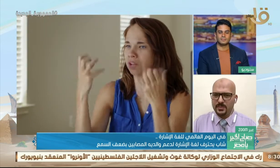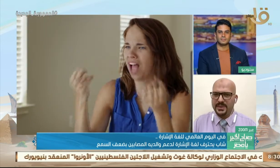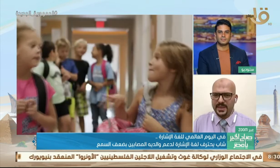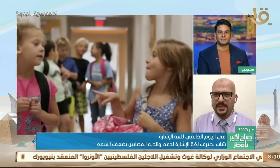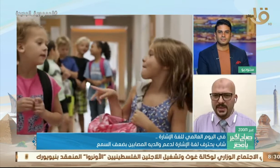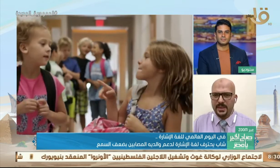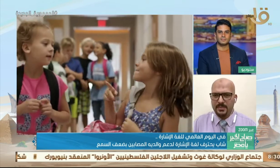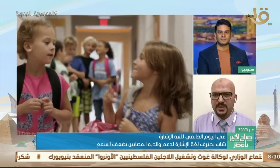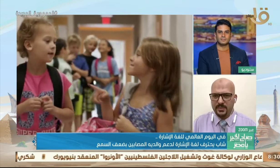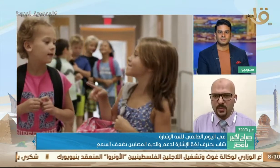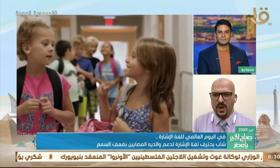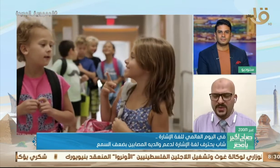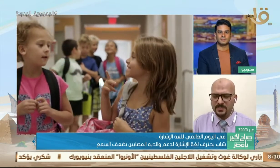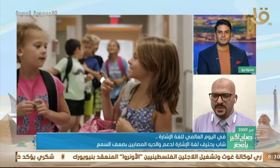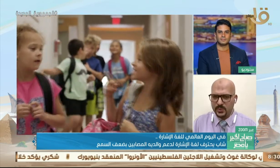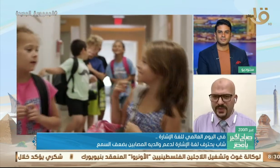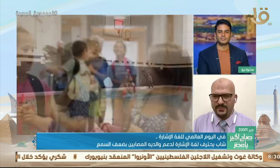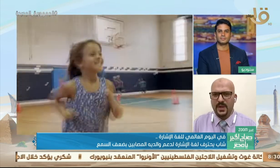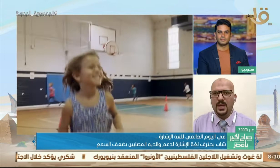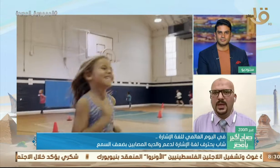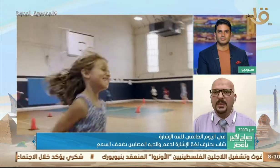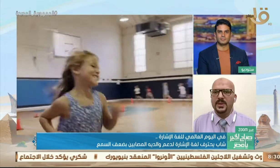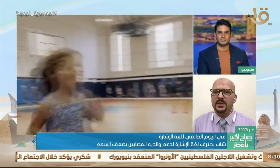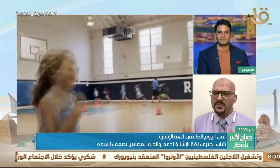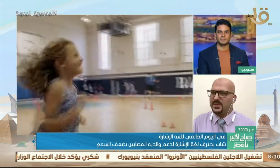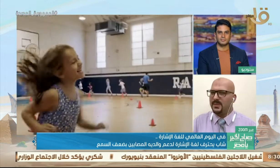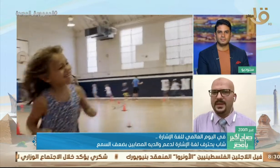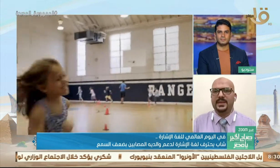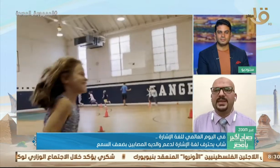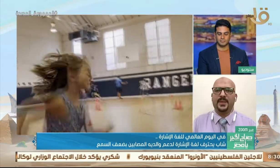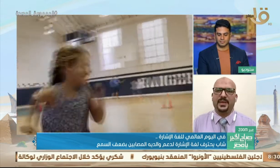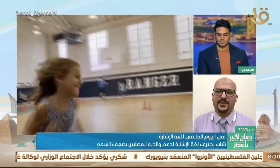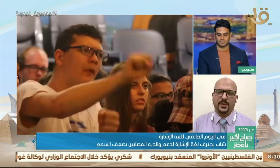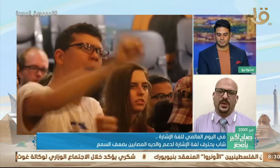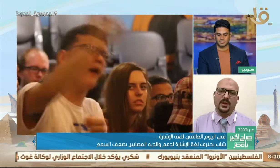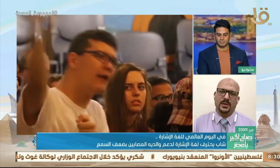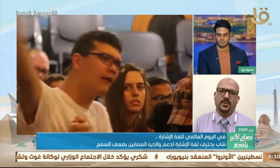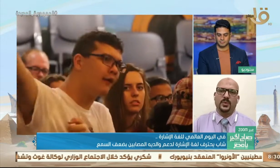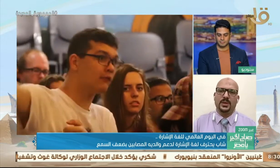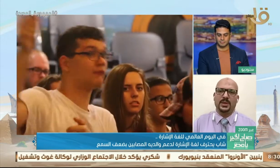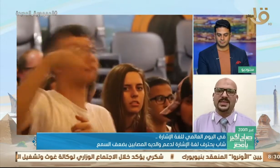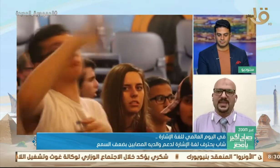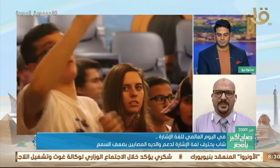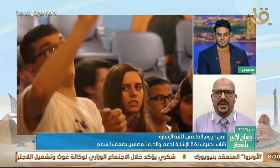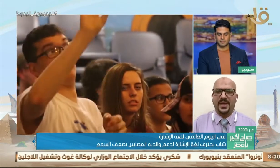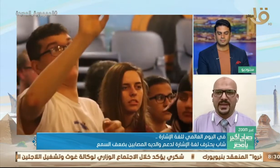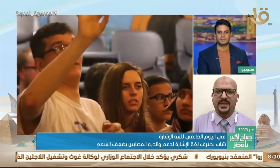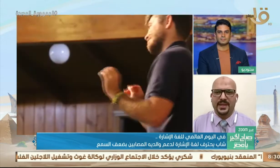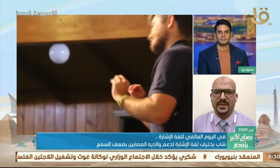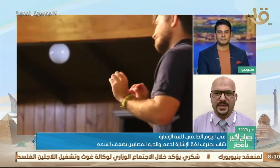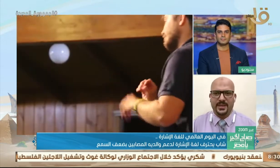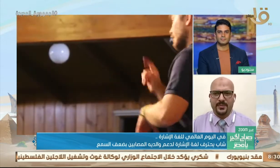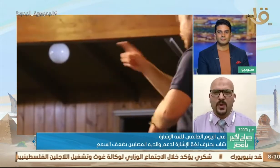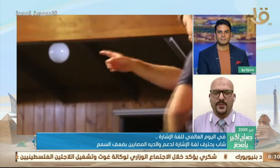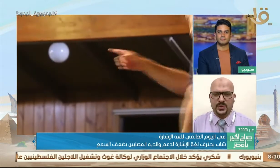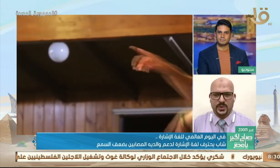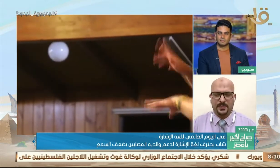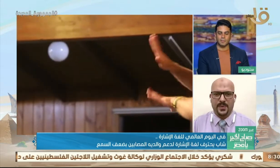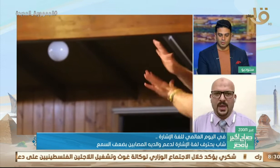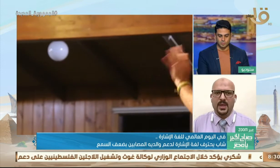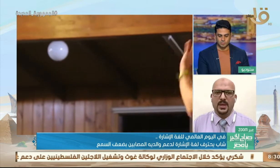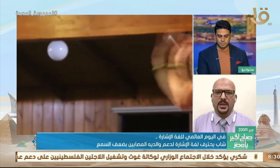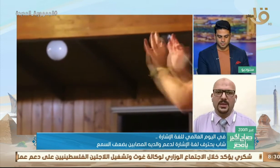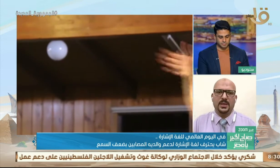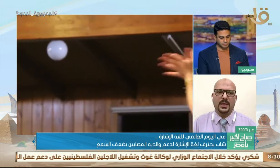مجتمع الصم داخل محافظة بني سويف، بالإضافة طبعا لجمعيات في القاهرة وكذا جمعية يعني داخل